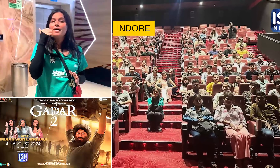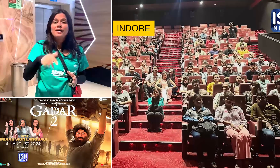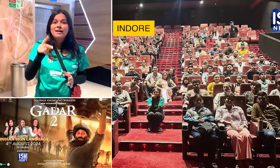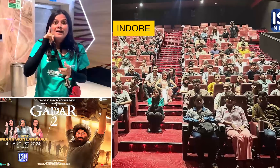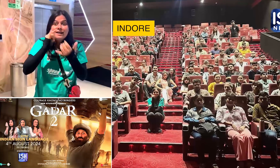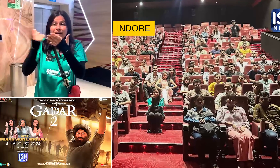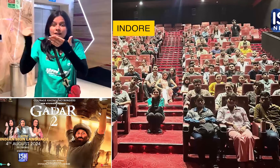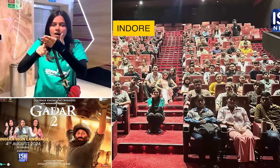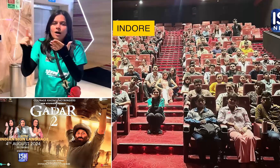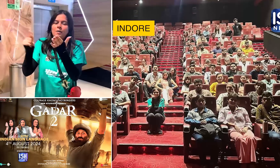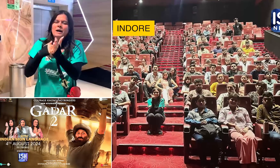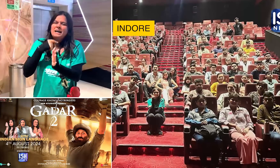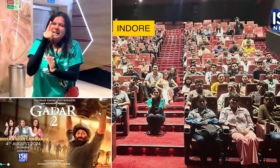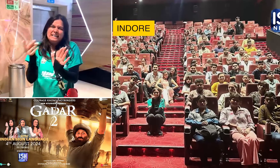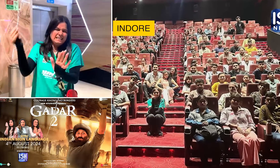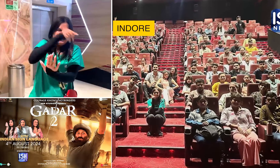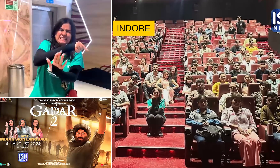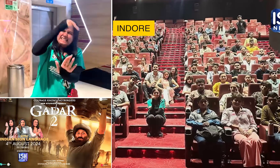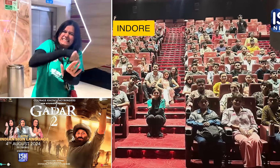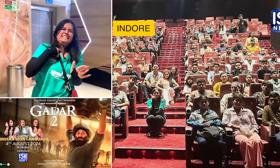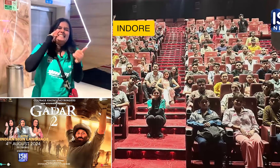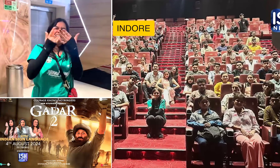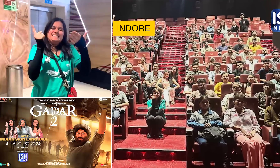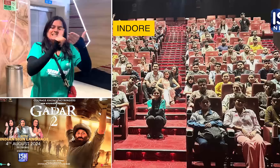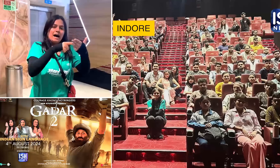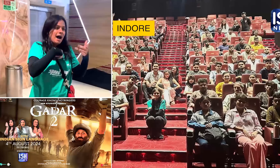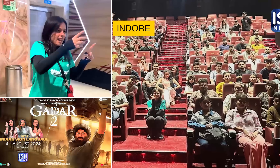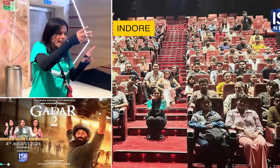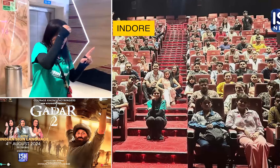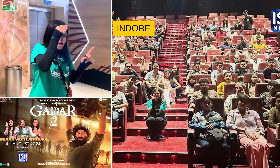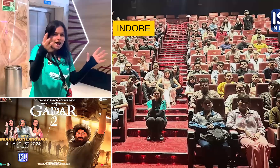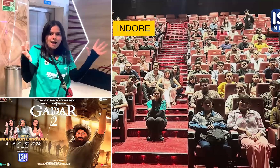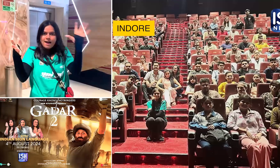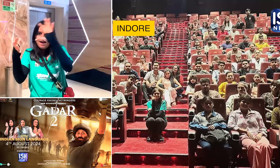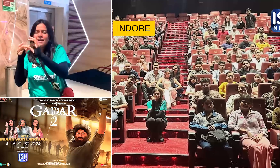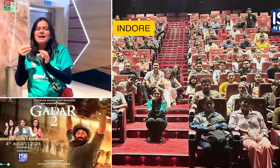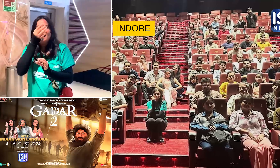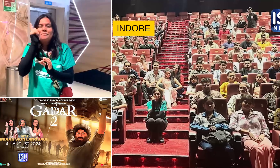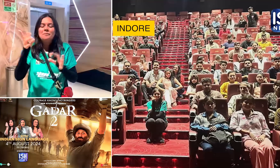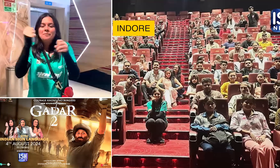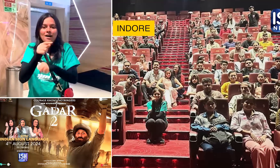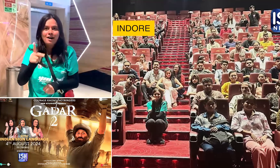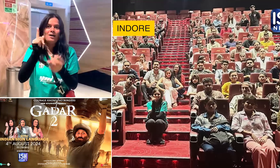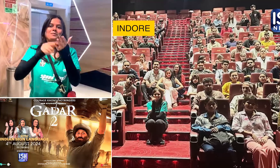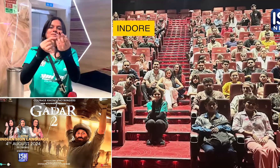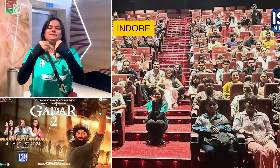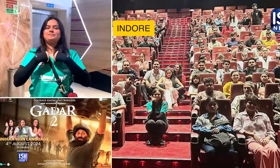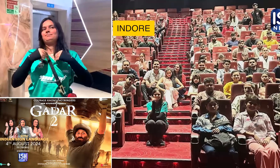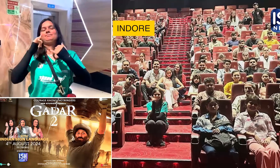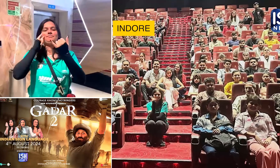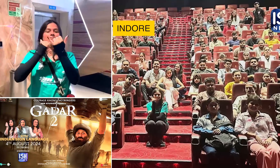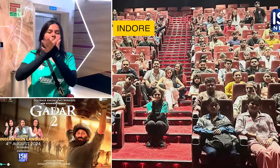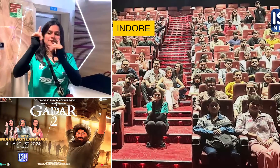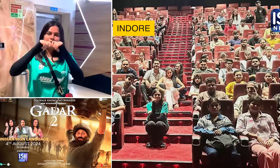तो मैं बोर हो गई थी क्योंकि मुझे डायलॉग समझ में नहीं आए, लेकिन अब मैं जब यहाँ आई और आईएसएल इंटरप्रिटेशन के साथ देखा तो मैं पूरी फिल्म समझ